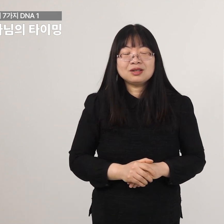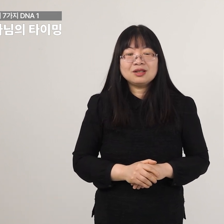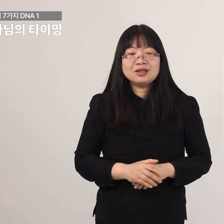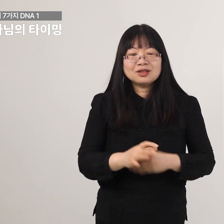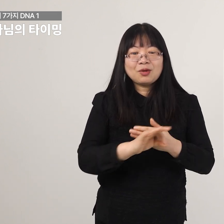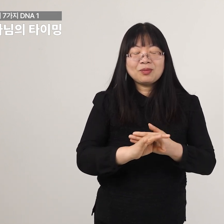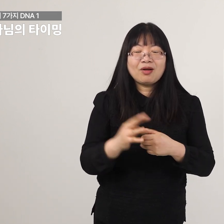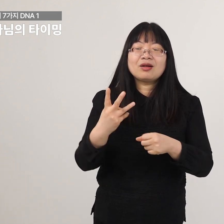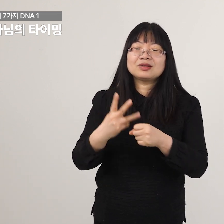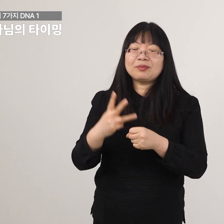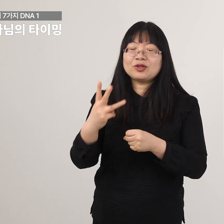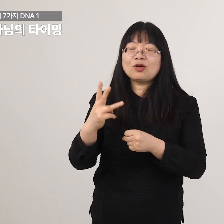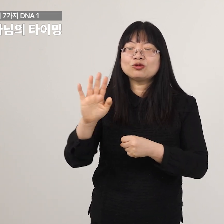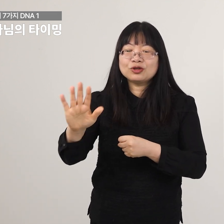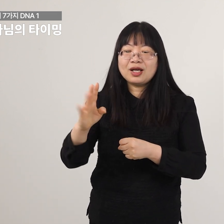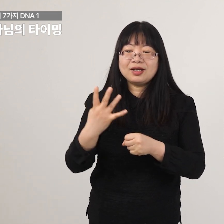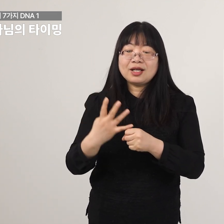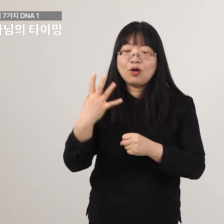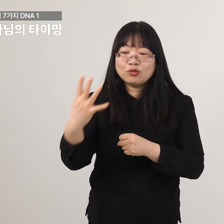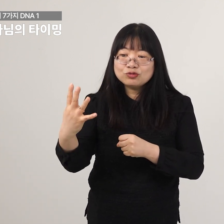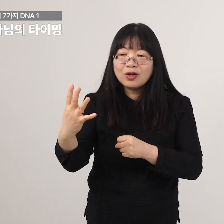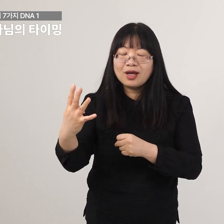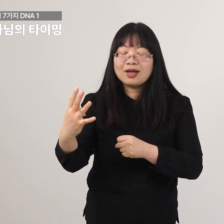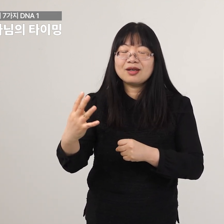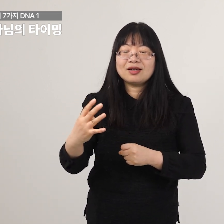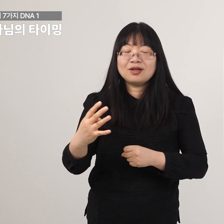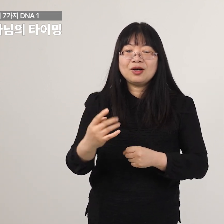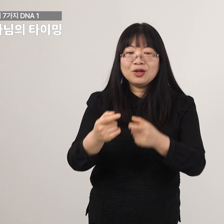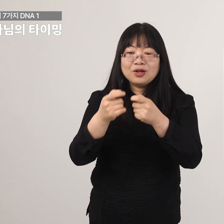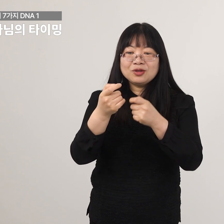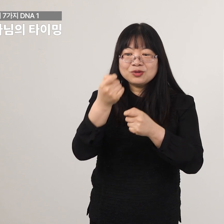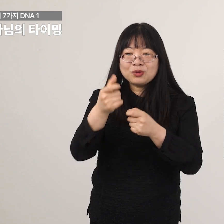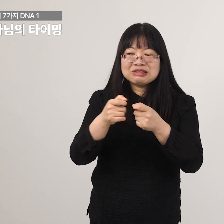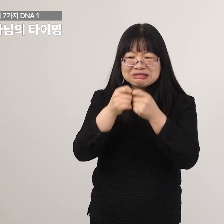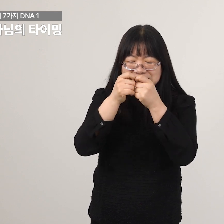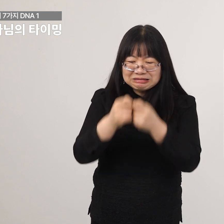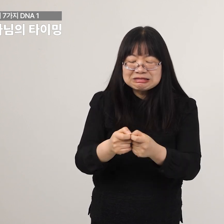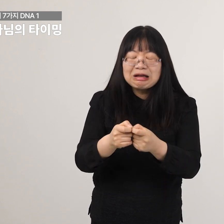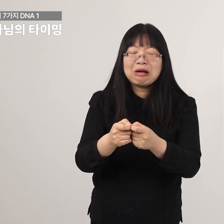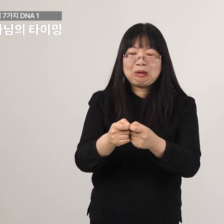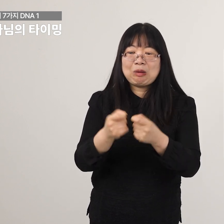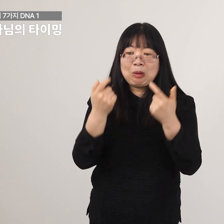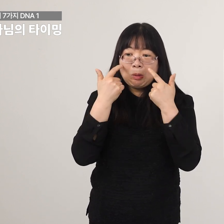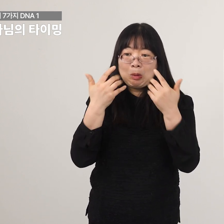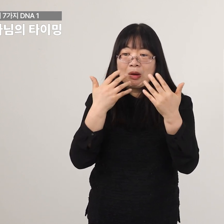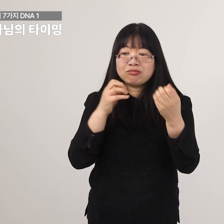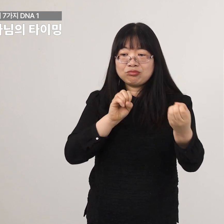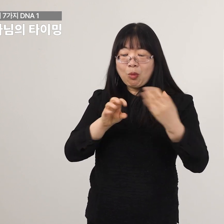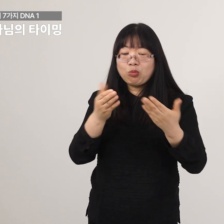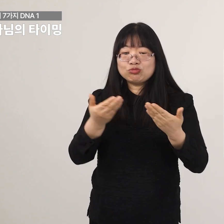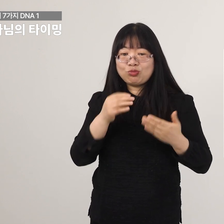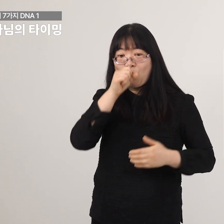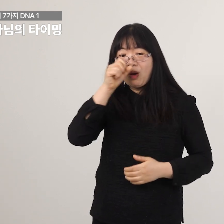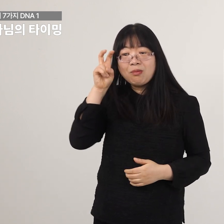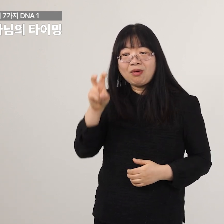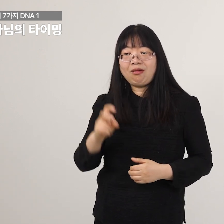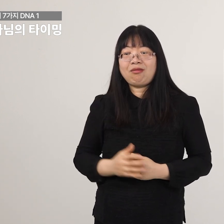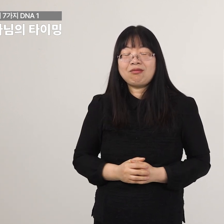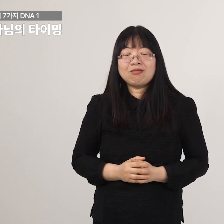올 거다, 4년 후에 올 거다, 이렇게 조금 실질적이고 구체적으로 말씀해 주시면 얼마나